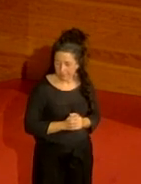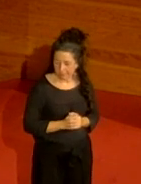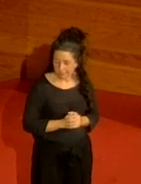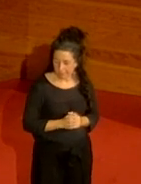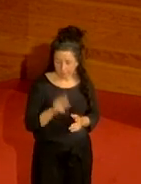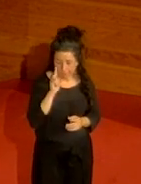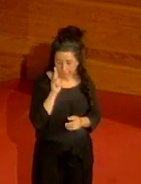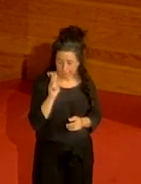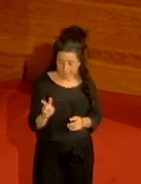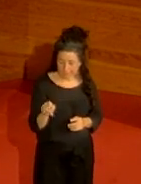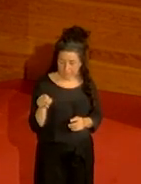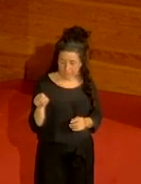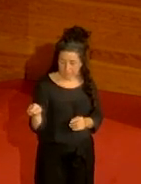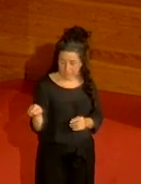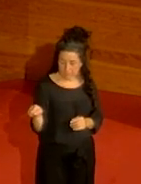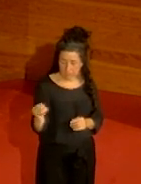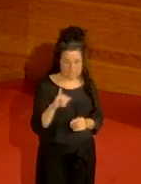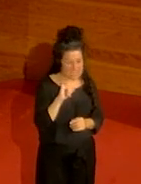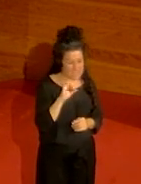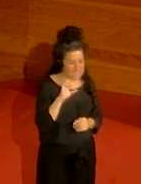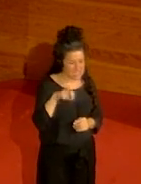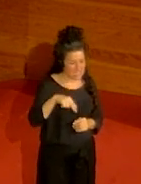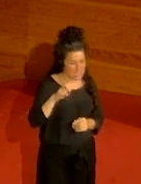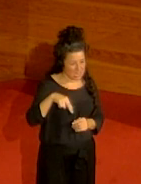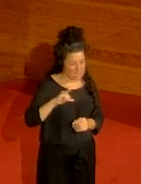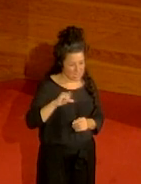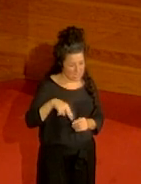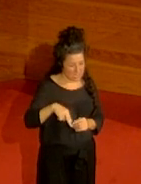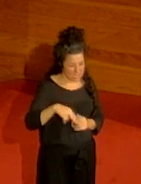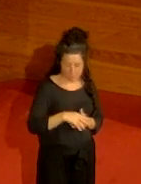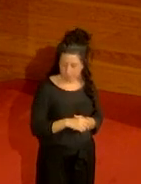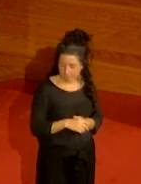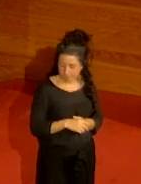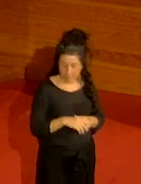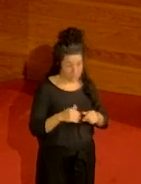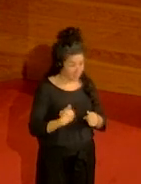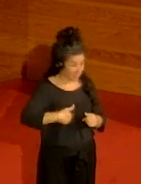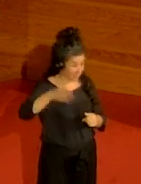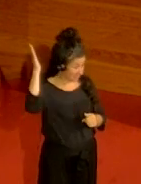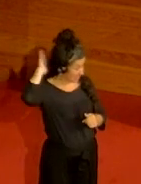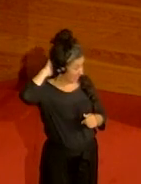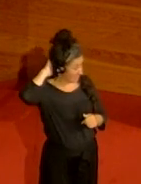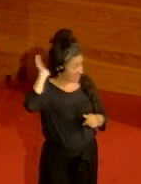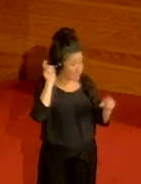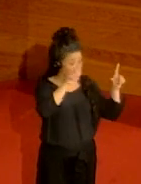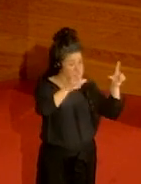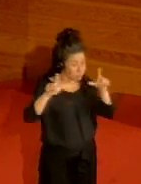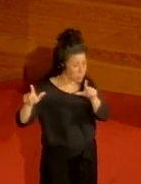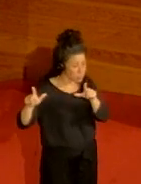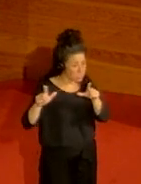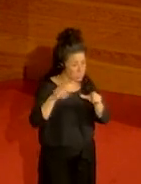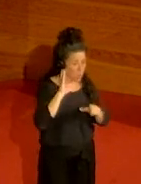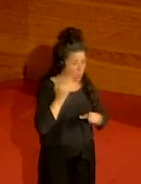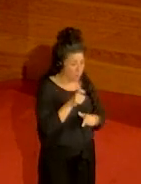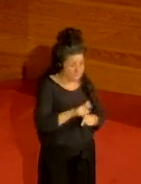ves esto es creo que es yening las los postes que hay detrás son palestinos